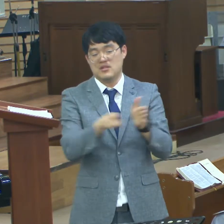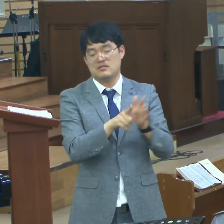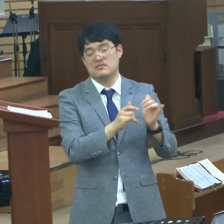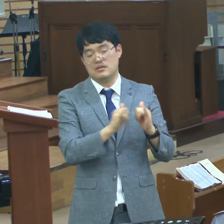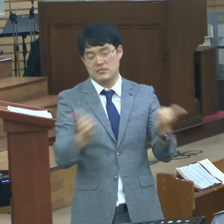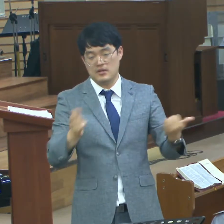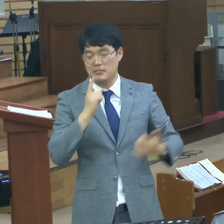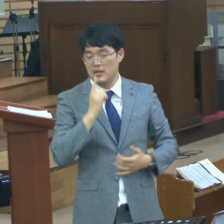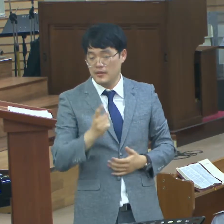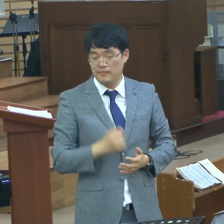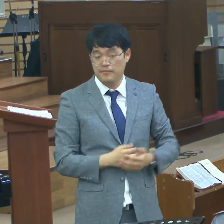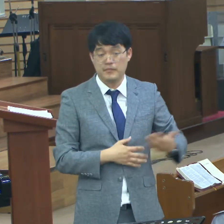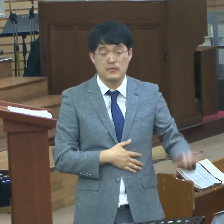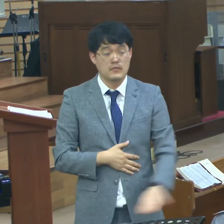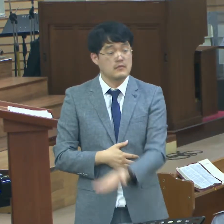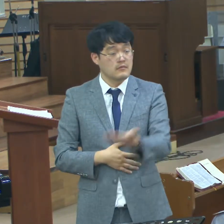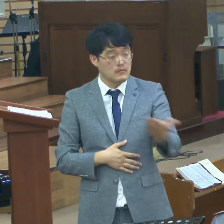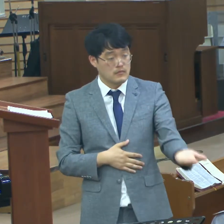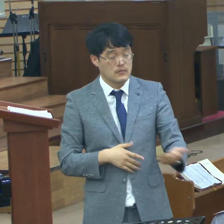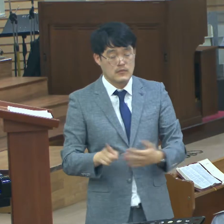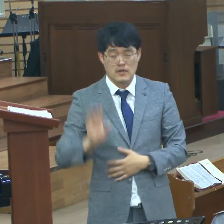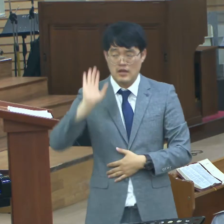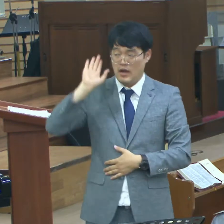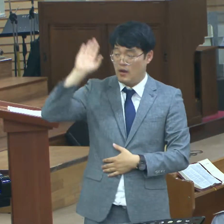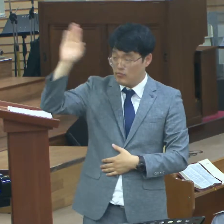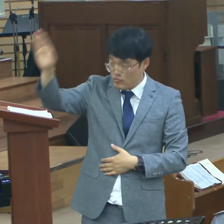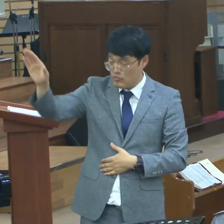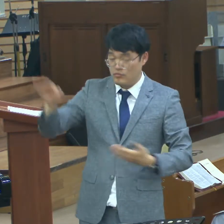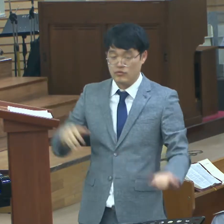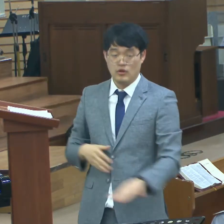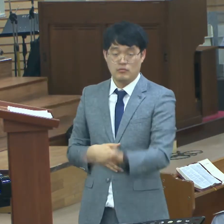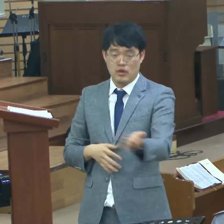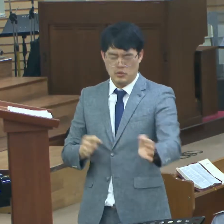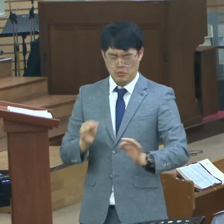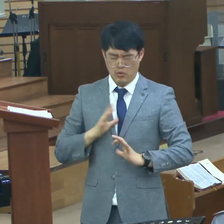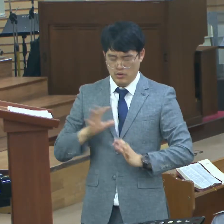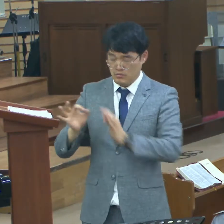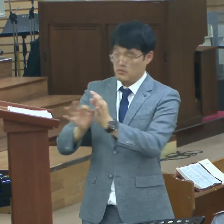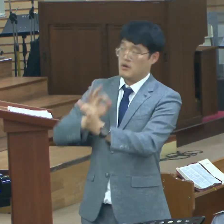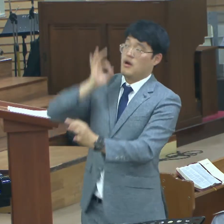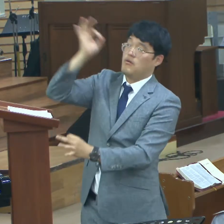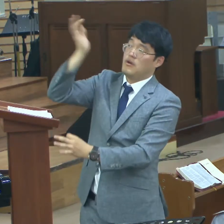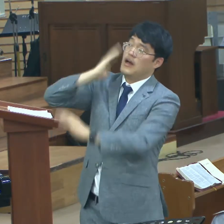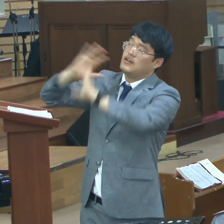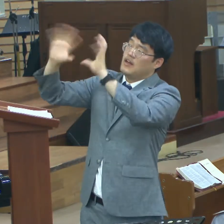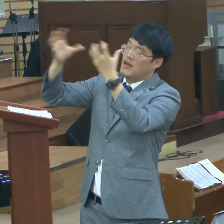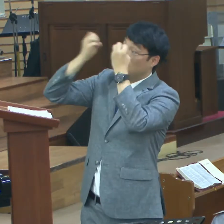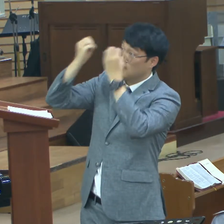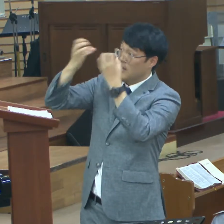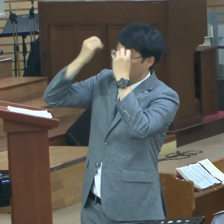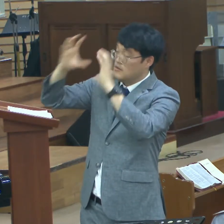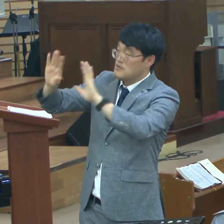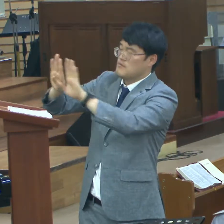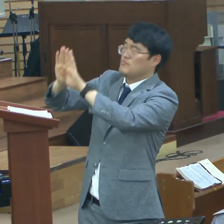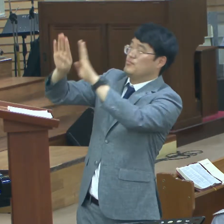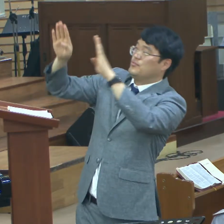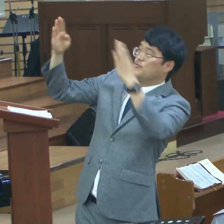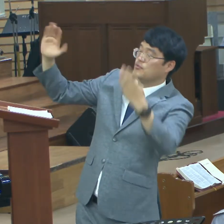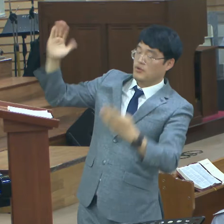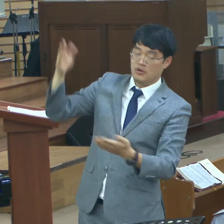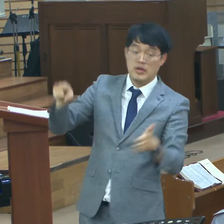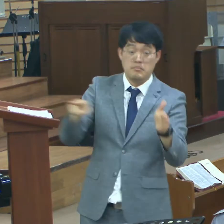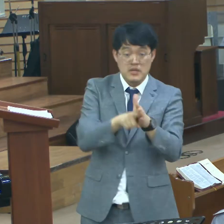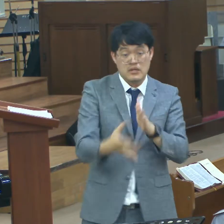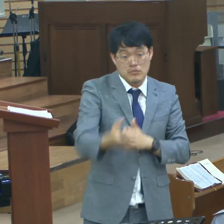여러분 먼 미래 여러분에게 큰 세계가 놀라운 세계가 의로운 세계가 새로운 세계가 열려질 것을